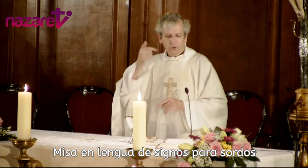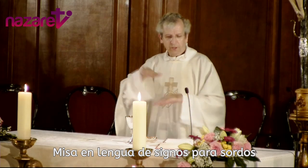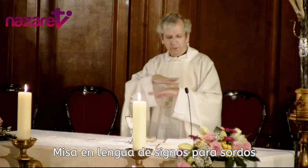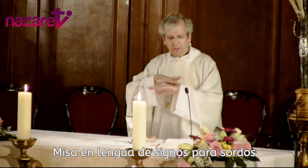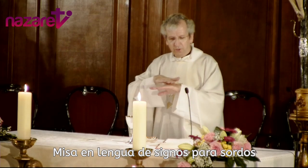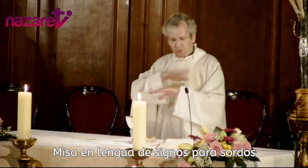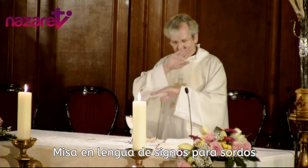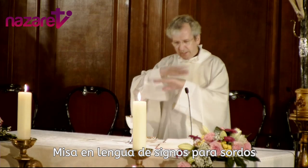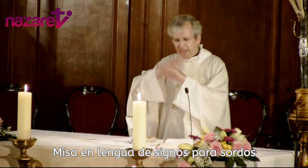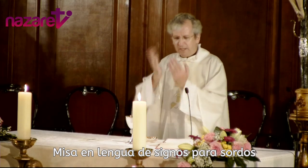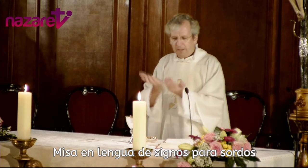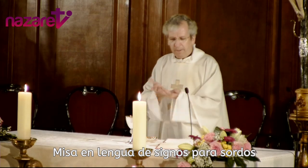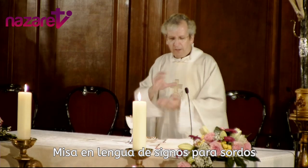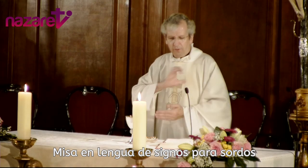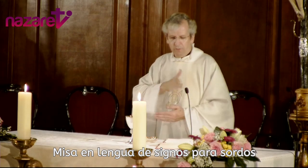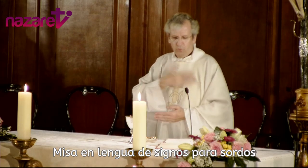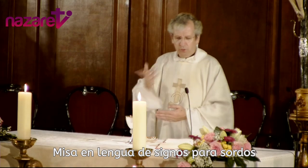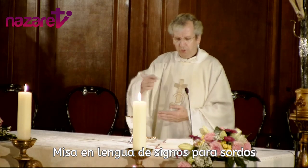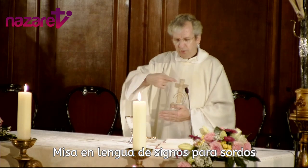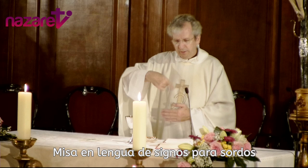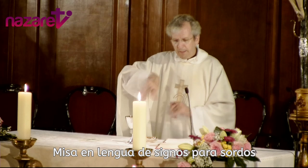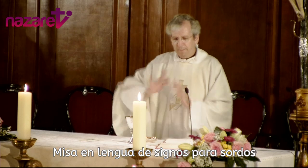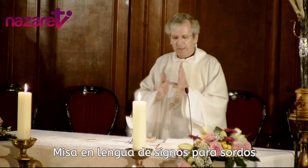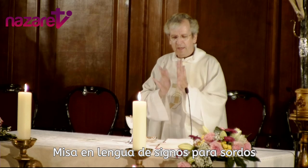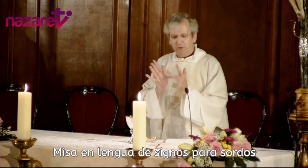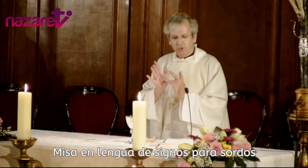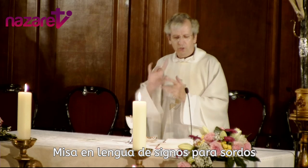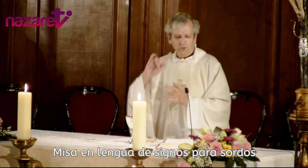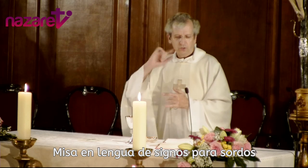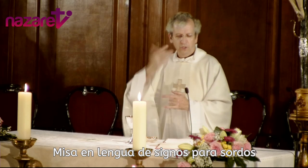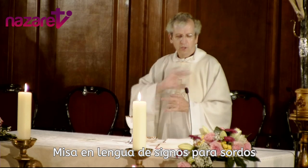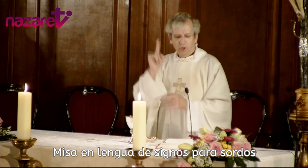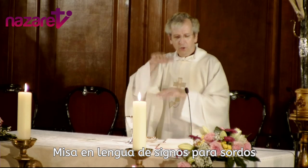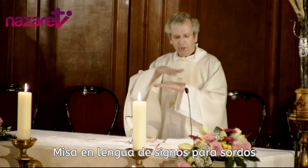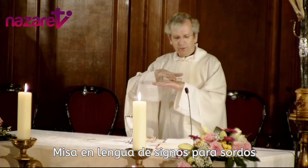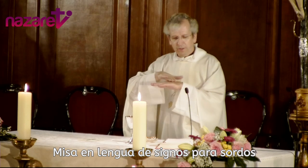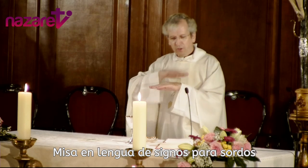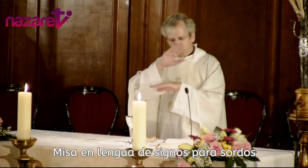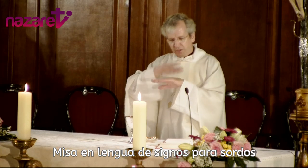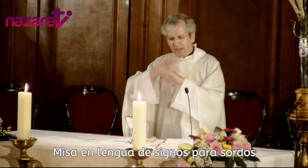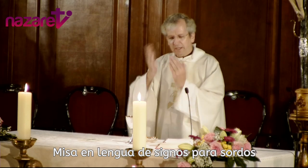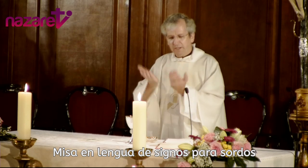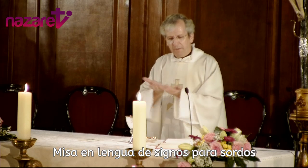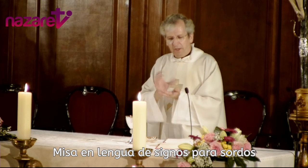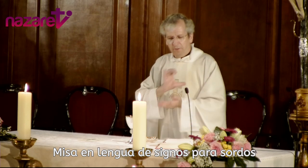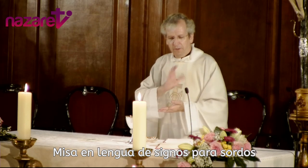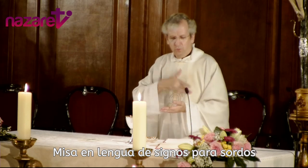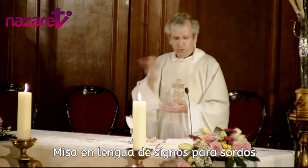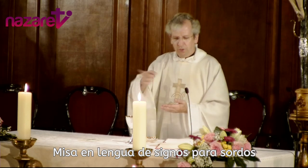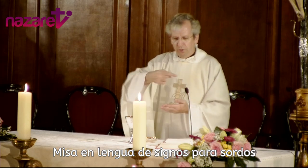Cordero de Dios, que quitas el pecado del mundo, ten piedad de nosotros. Cordero de Dios, que quitas el pecado del mundo,